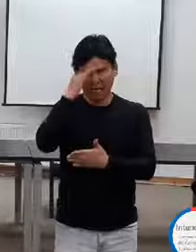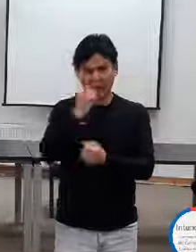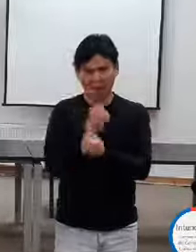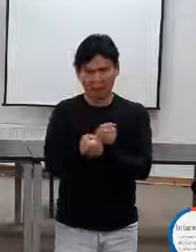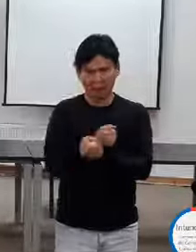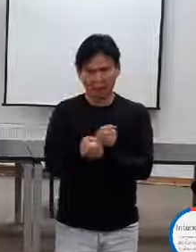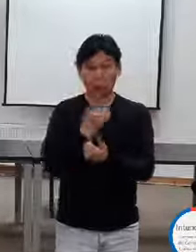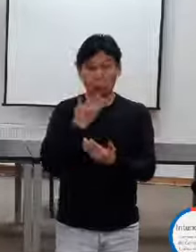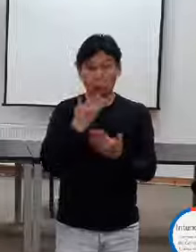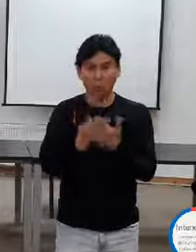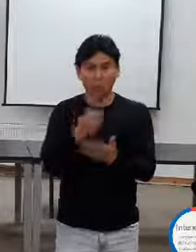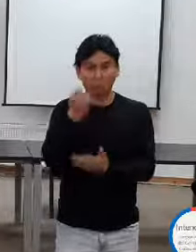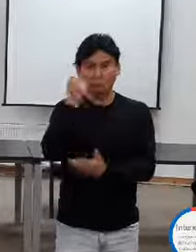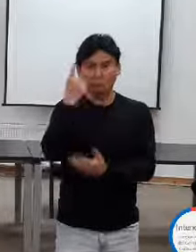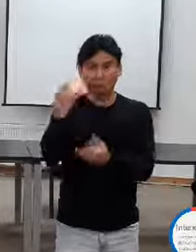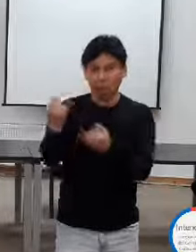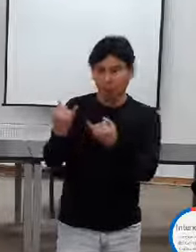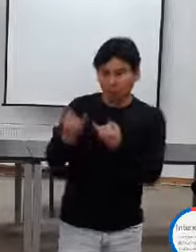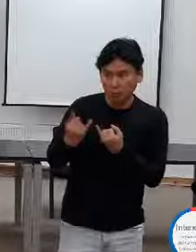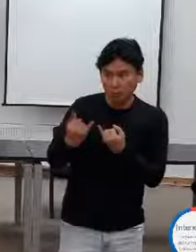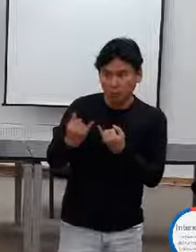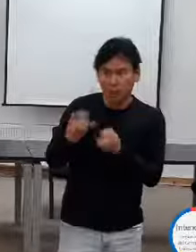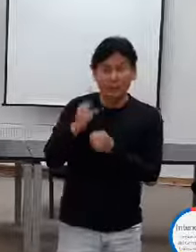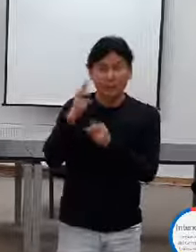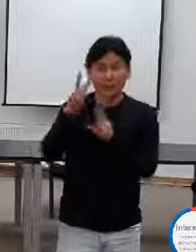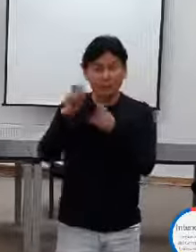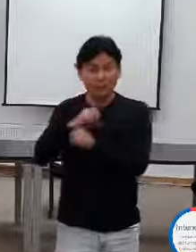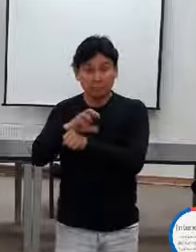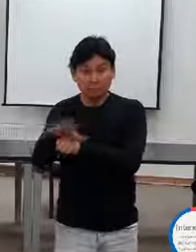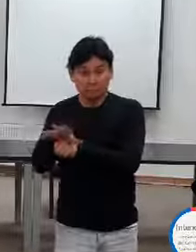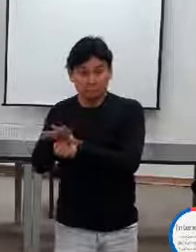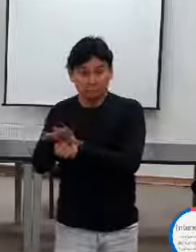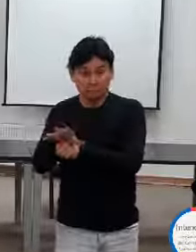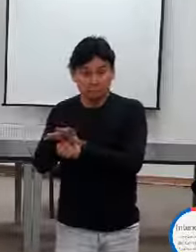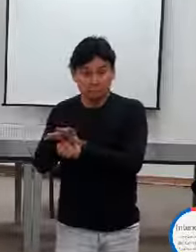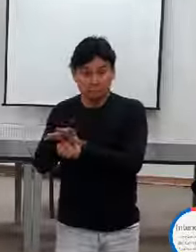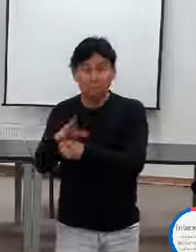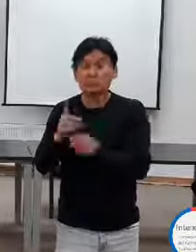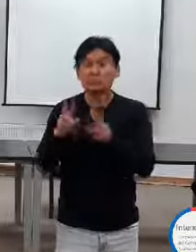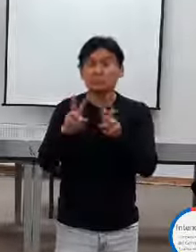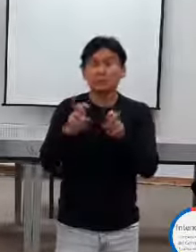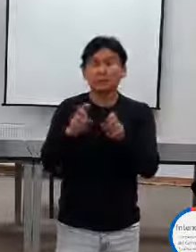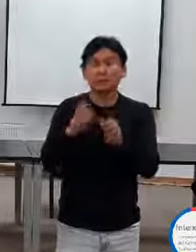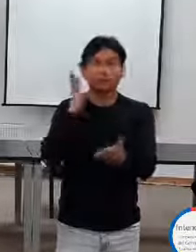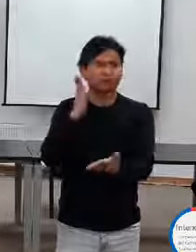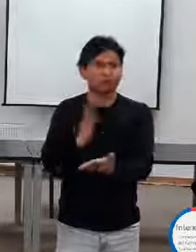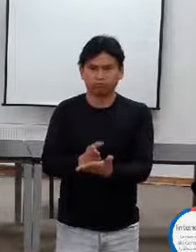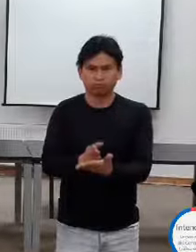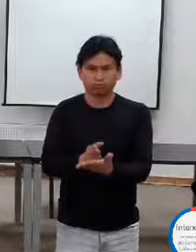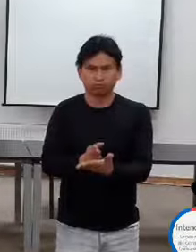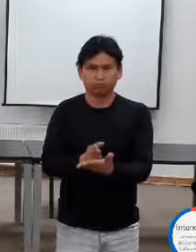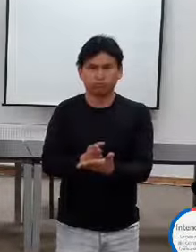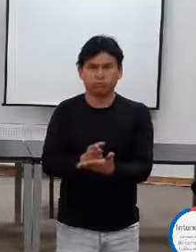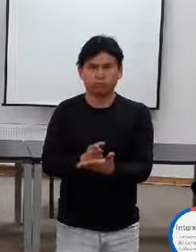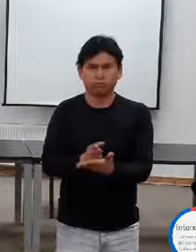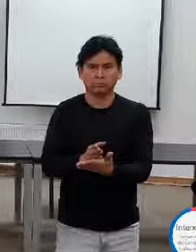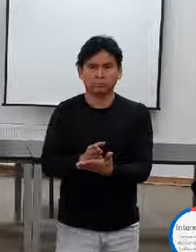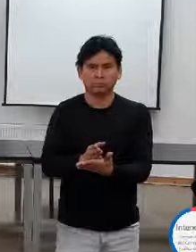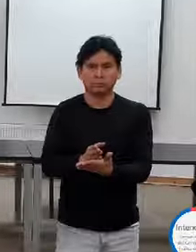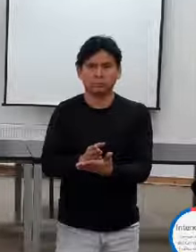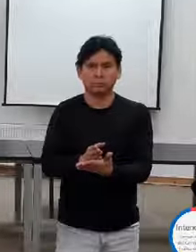desde un primer minuto, desde que se inició la contingencia por COVID-19 a nivel país, dio instrucciones específicas de